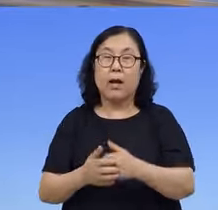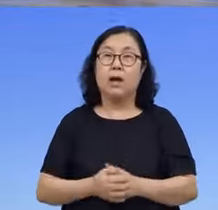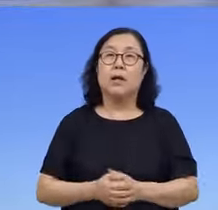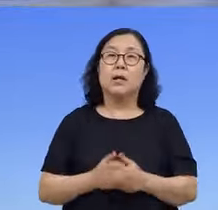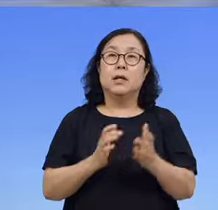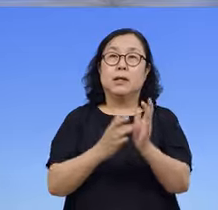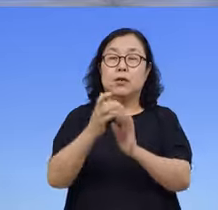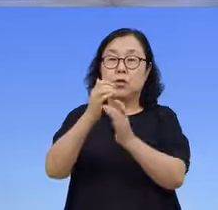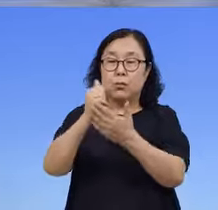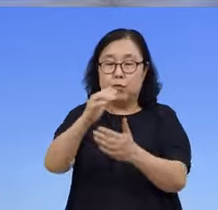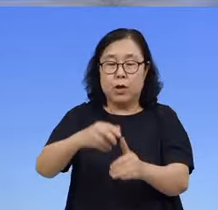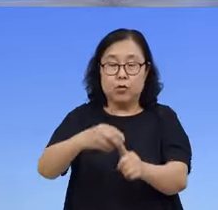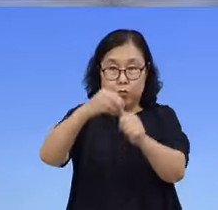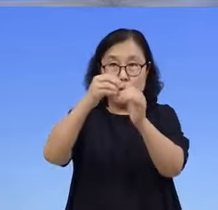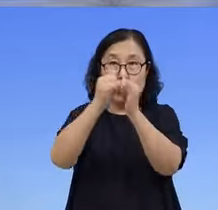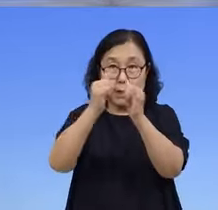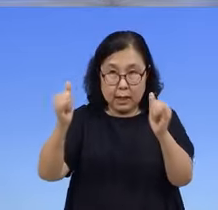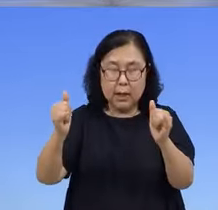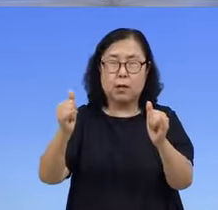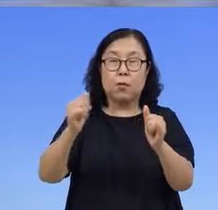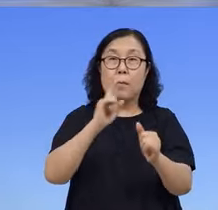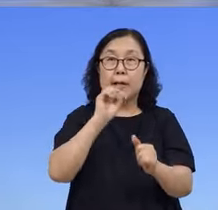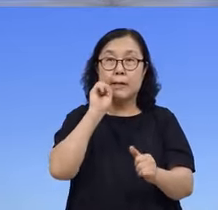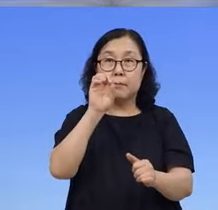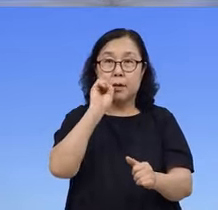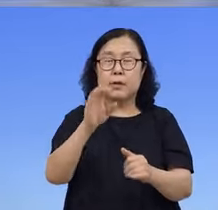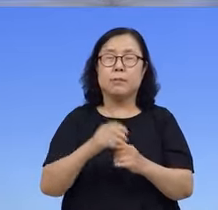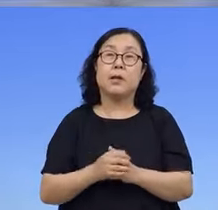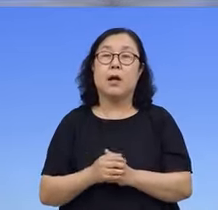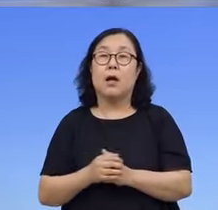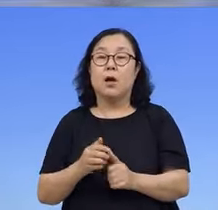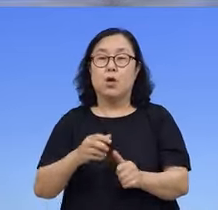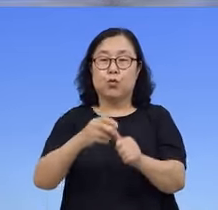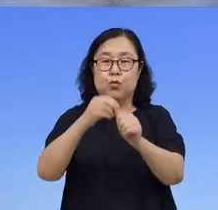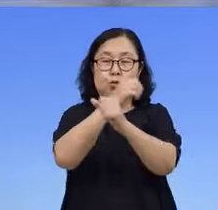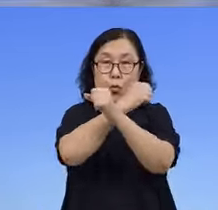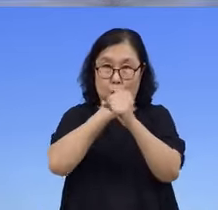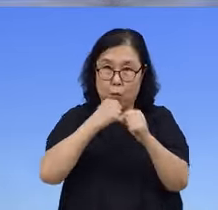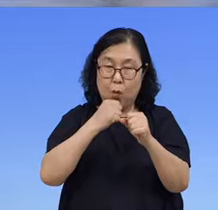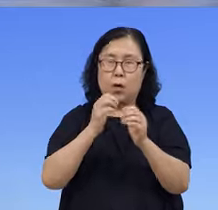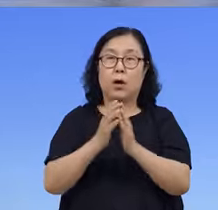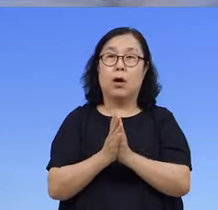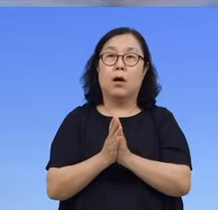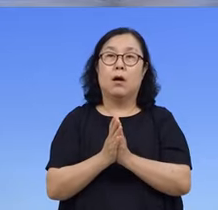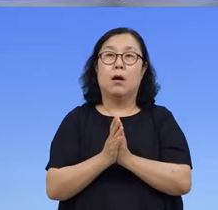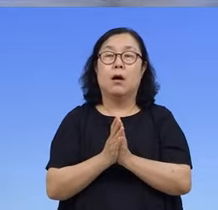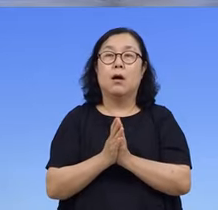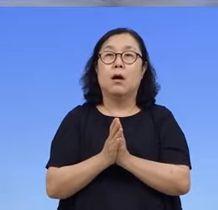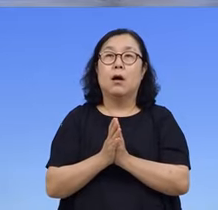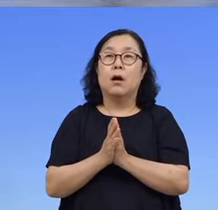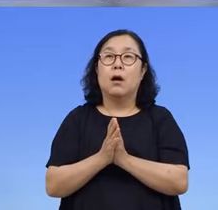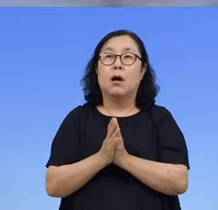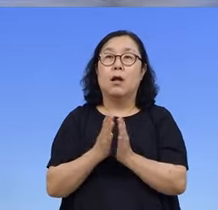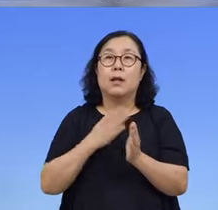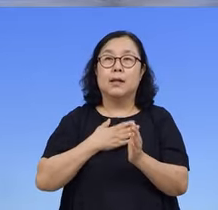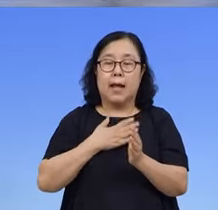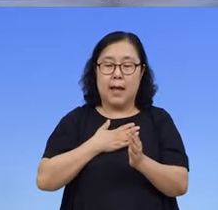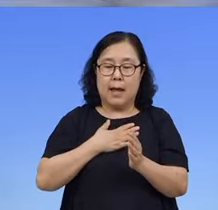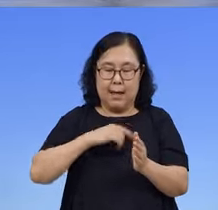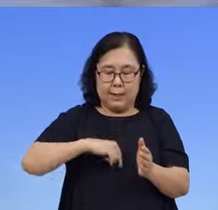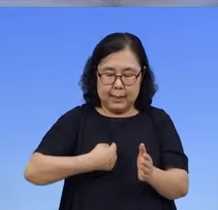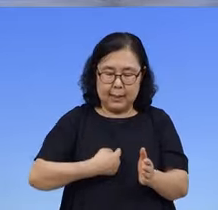제가 앞에서 예수님은 우리의 구속자가 되신다 이런 말씀을 드렸는데요, 구속이라는 건 신학 용어로 원래